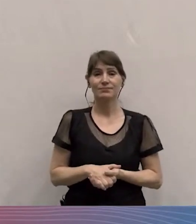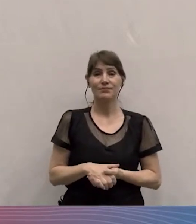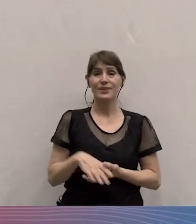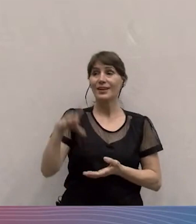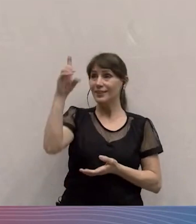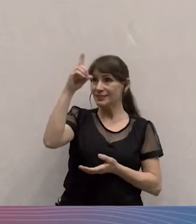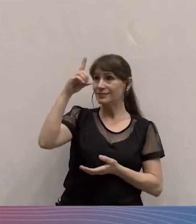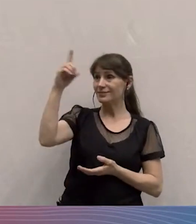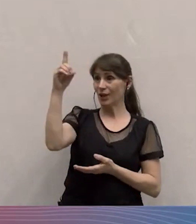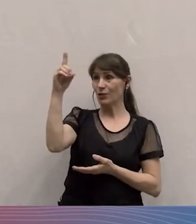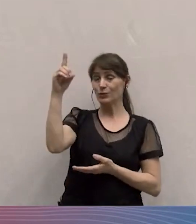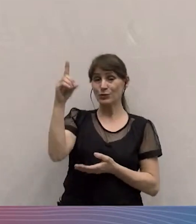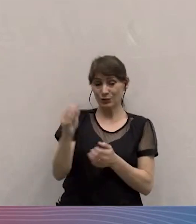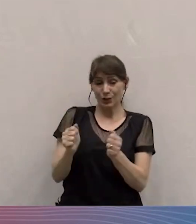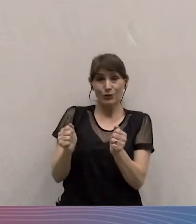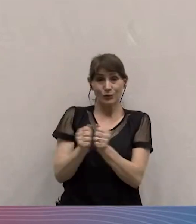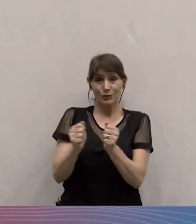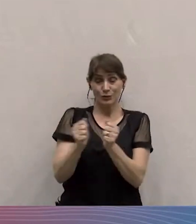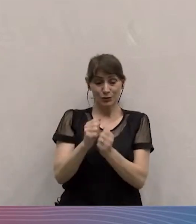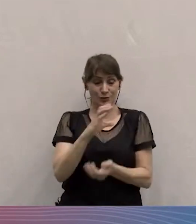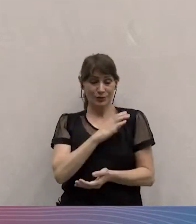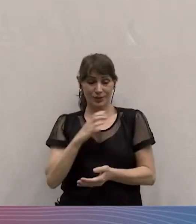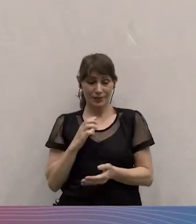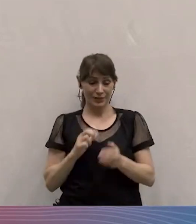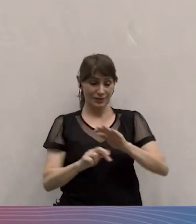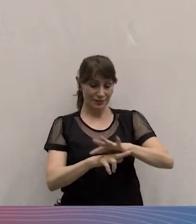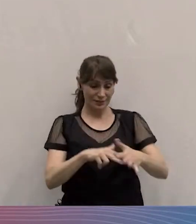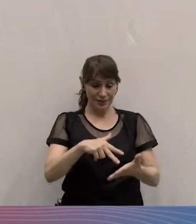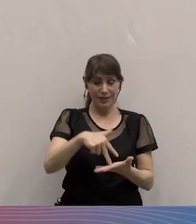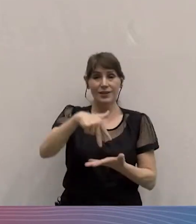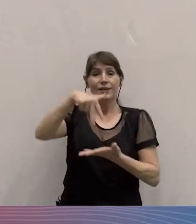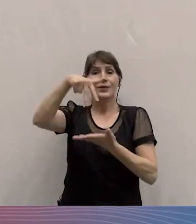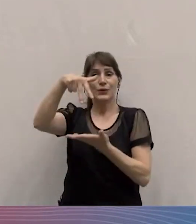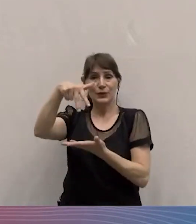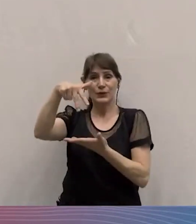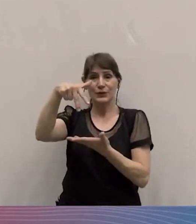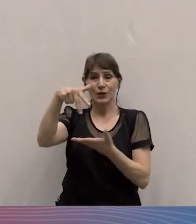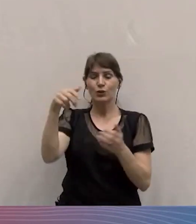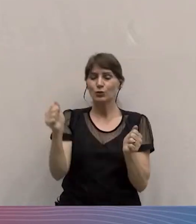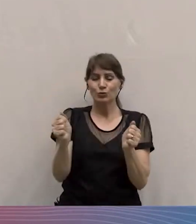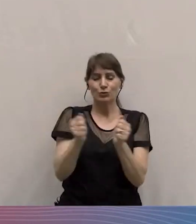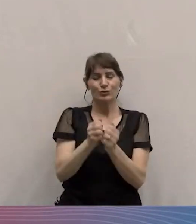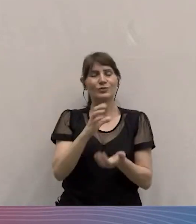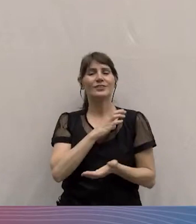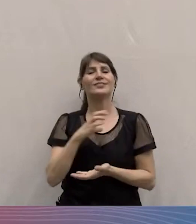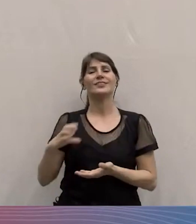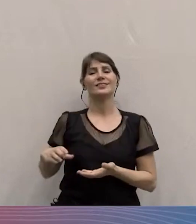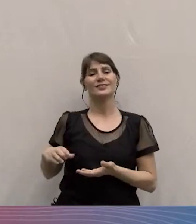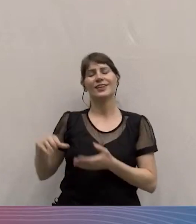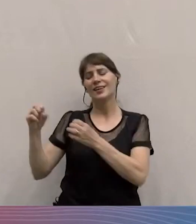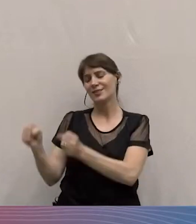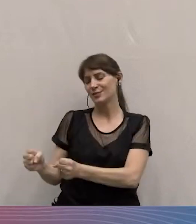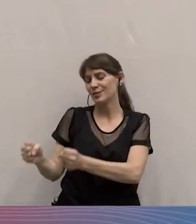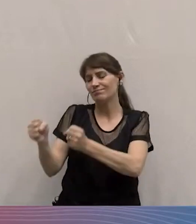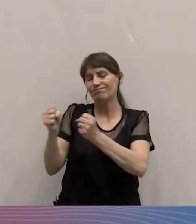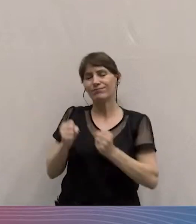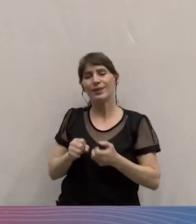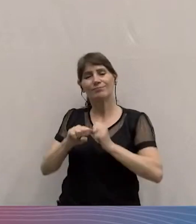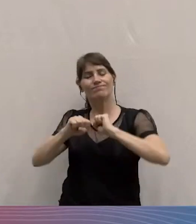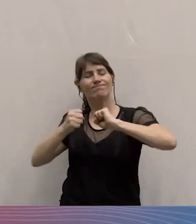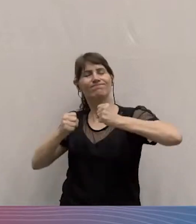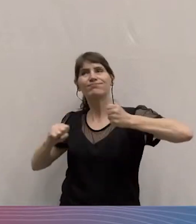Ele nos ressuscitou juntamente com Cristo. Esse poder é tão